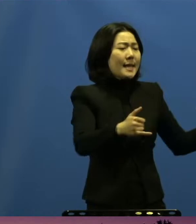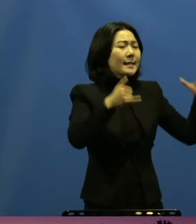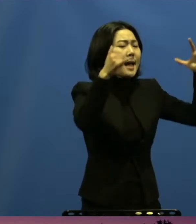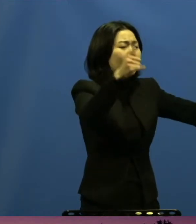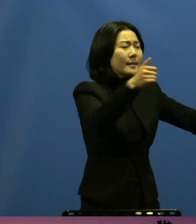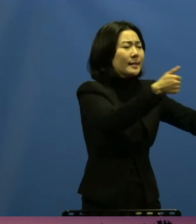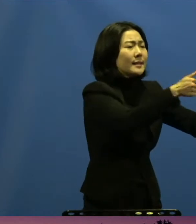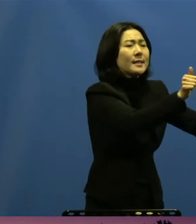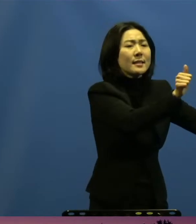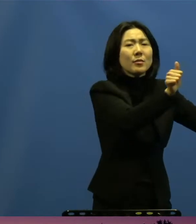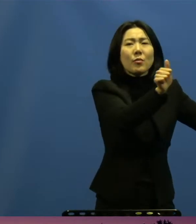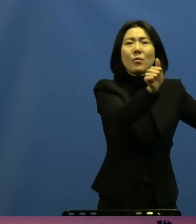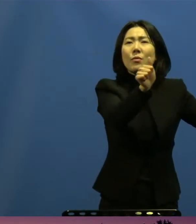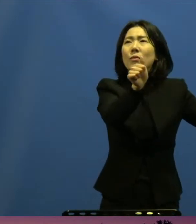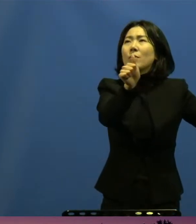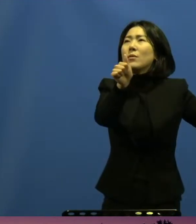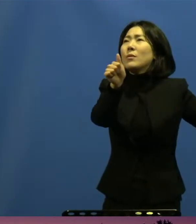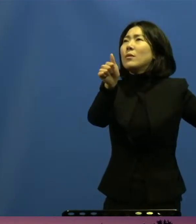세상 등지고